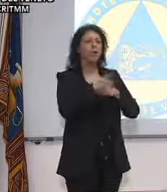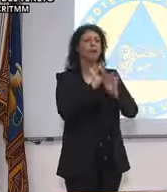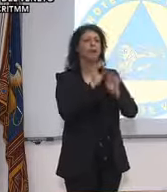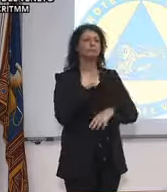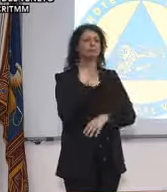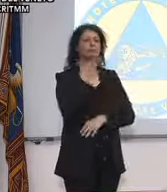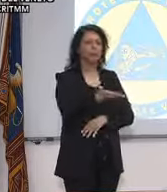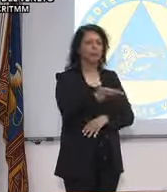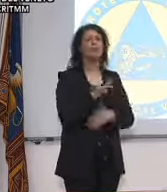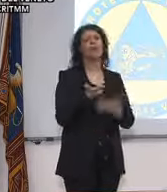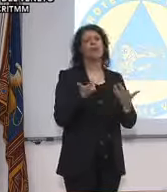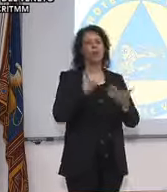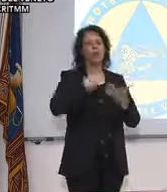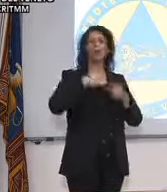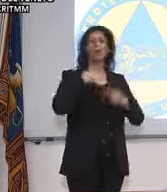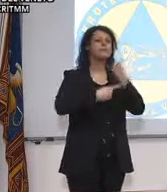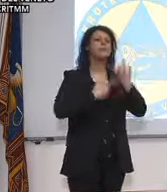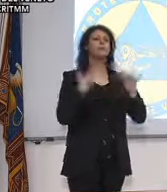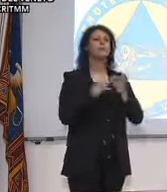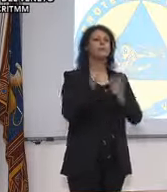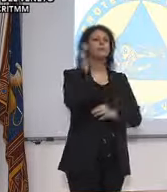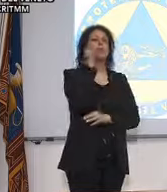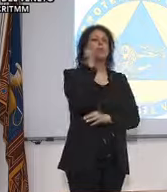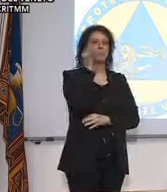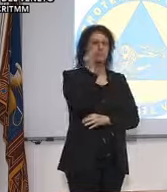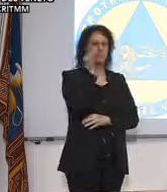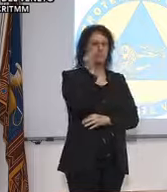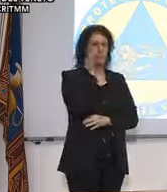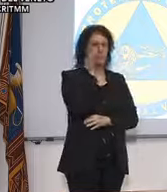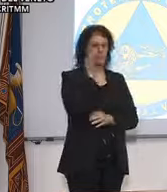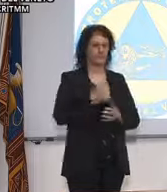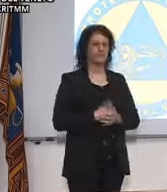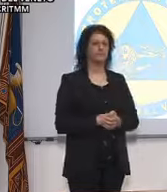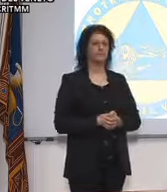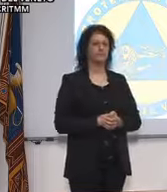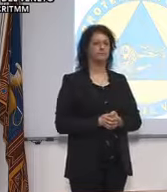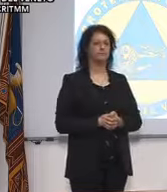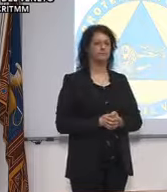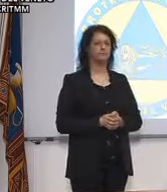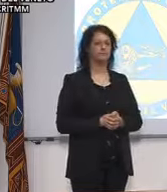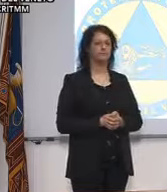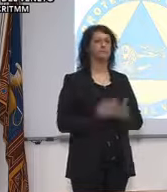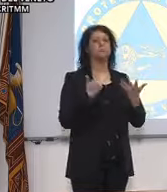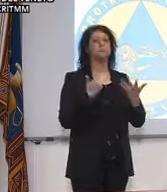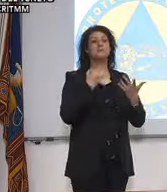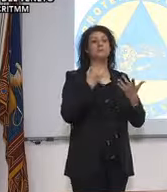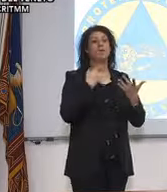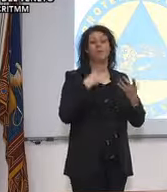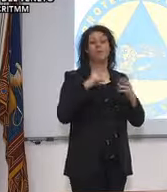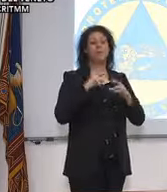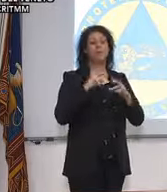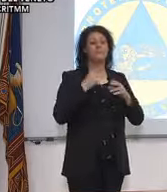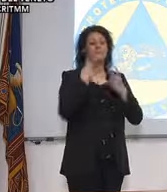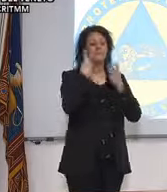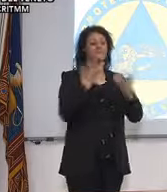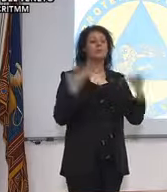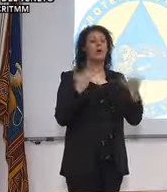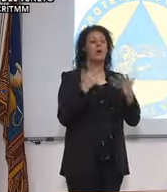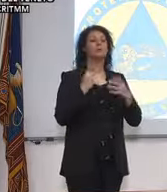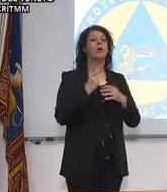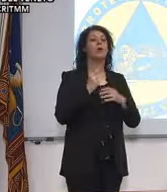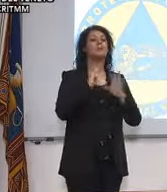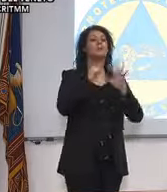tamponi, non solo per i casi giusti, ma in generale noi abbiamo previsto comunque che ogni settimana, insomma, vengono comunque fatti dei